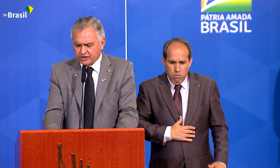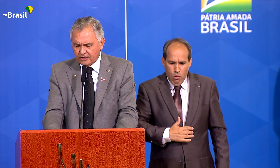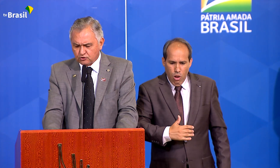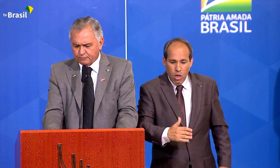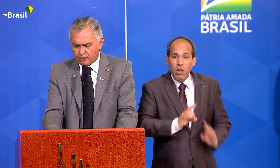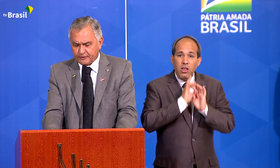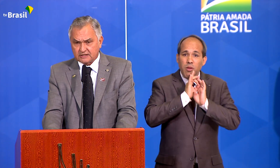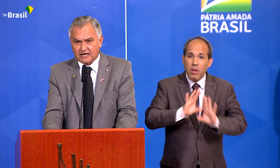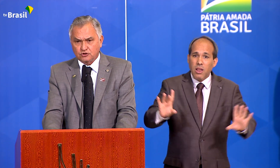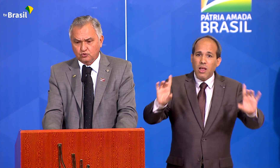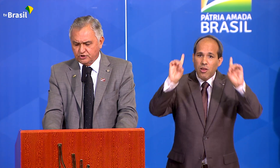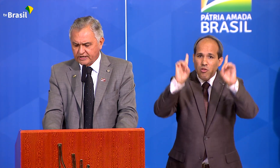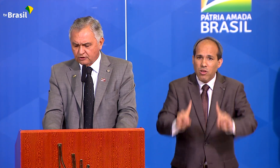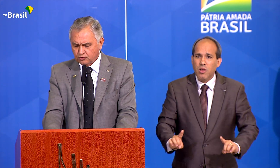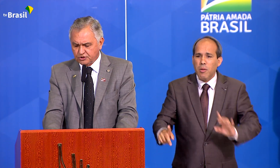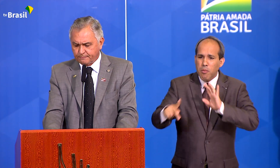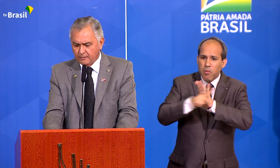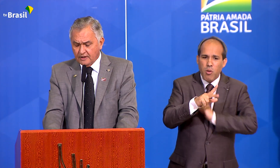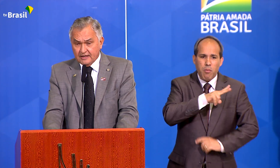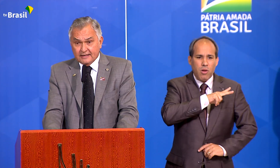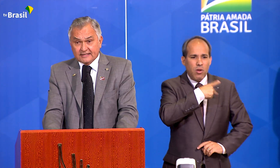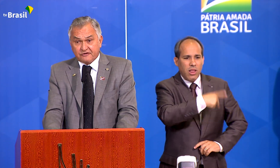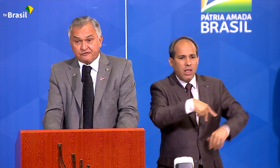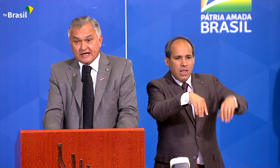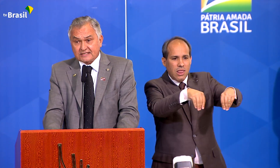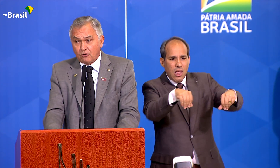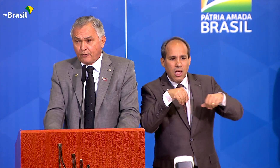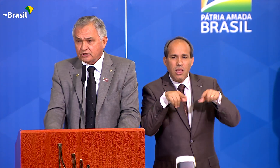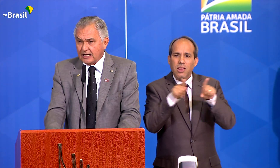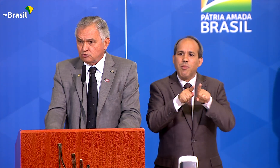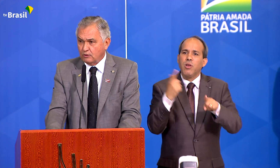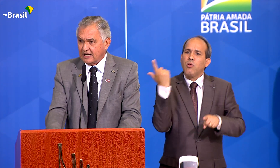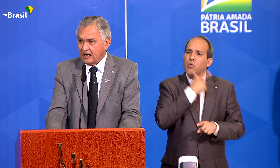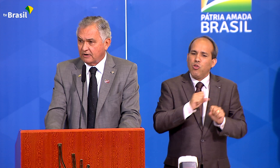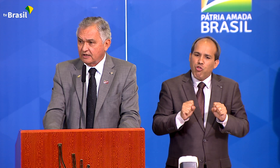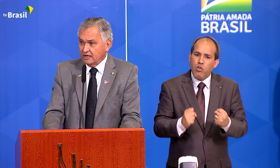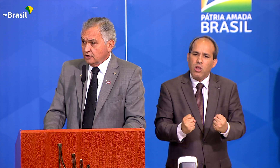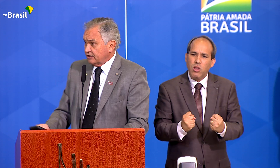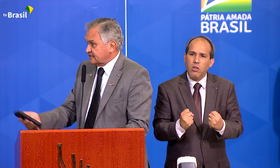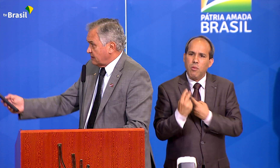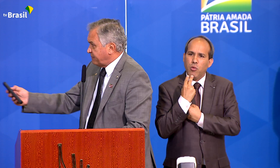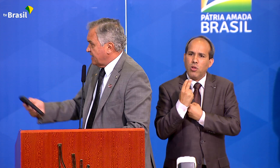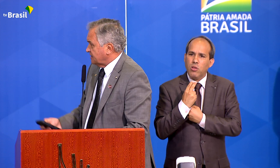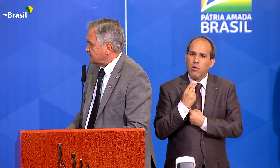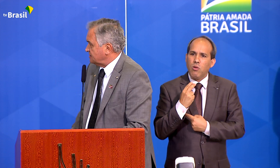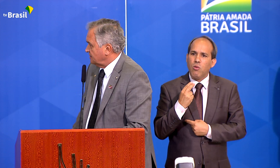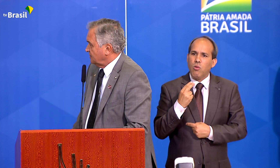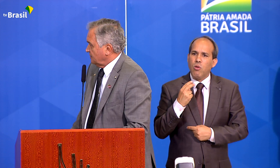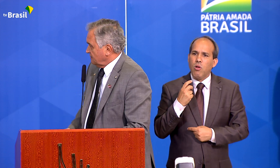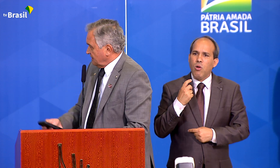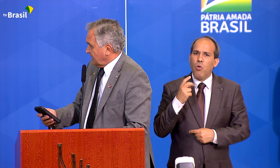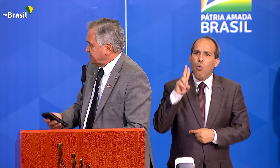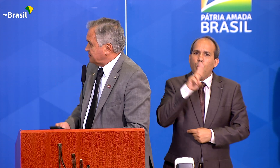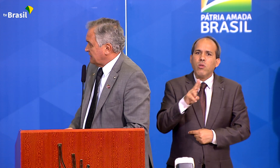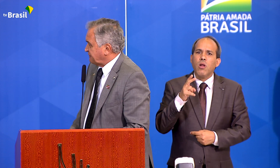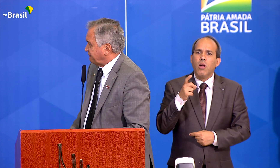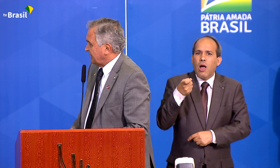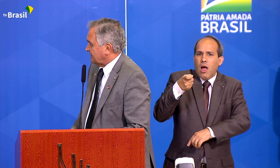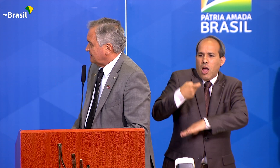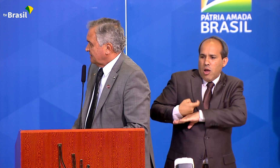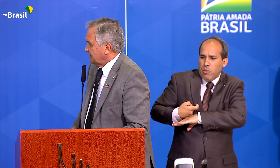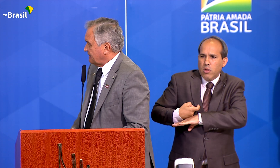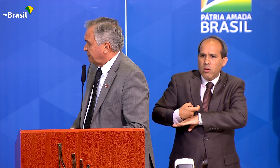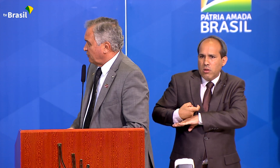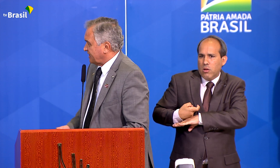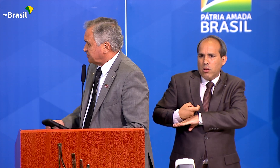do direito de propriedade do direito de defesa ao cortarmos uma arma e nas campanhas a